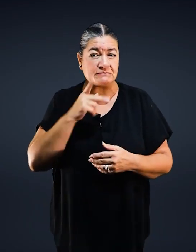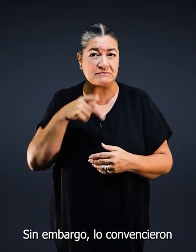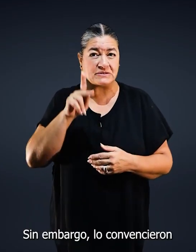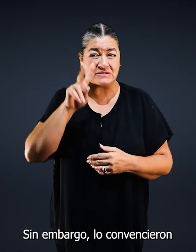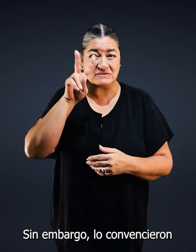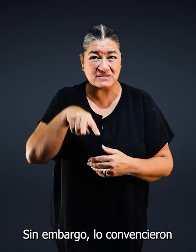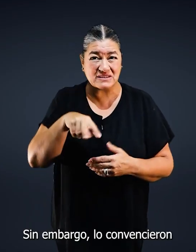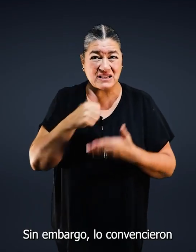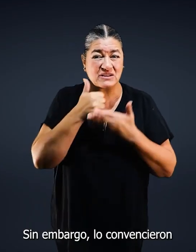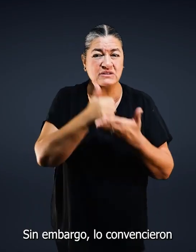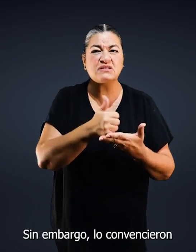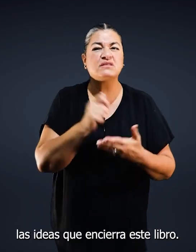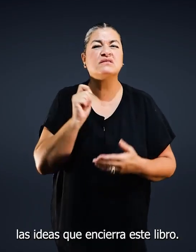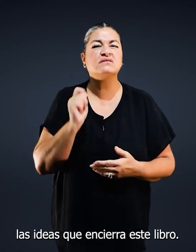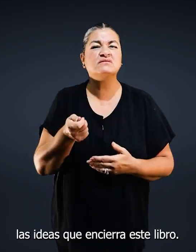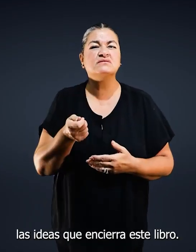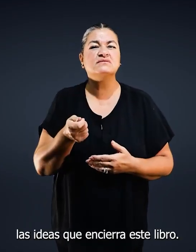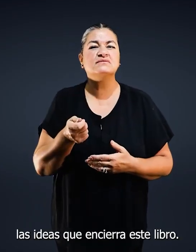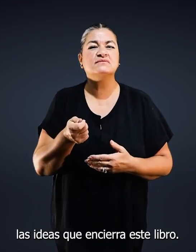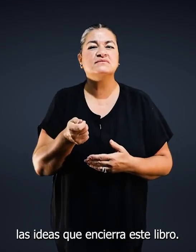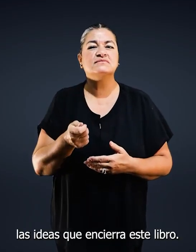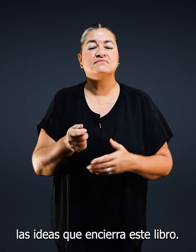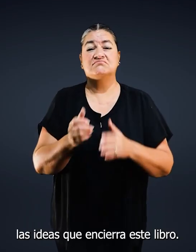Sin embargo, lo convencieron las ideas que encierra este libro.